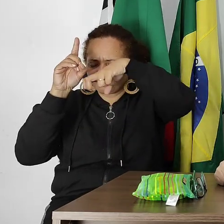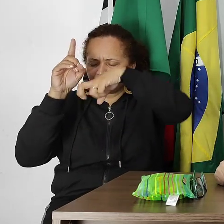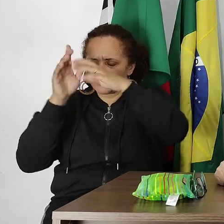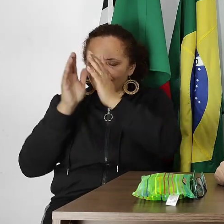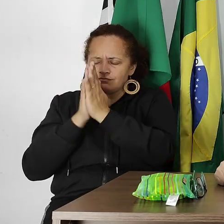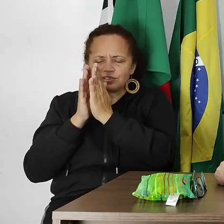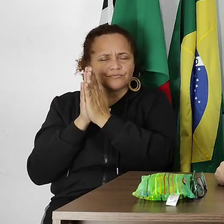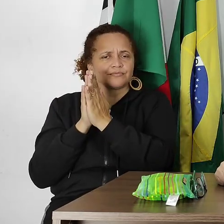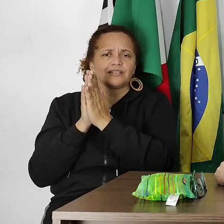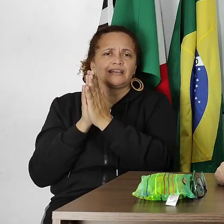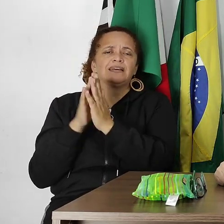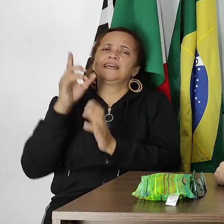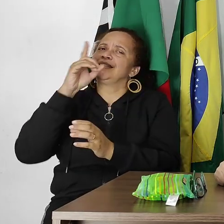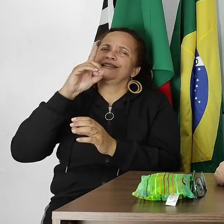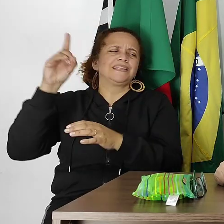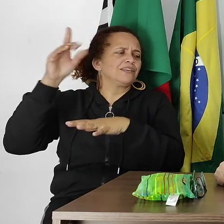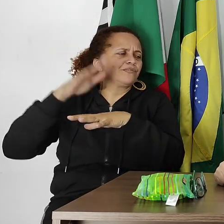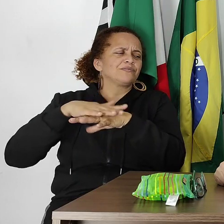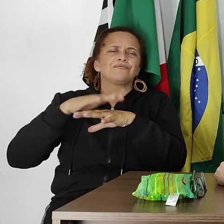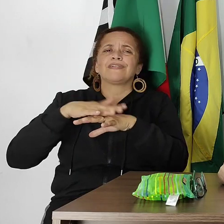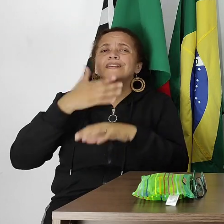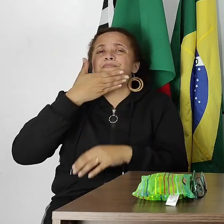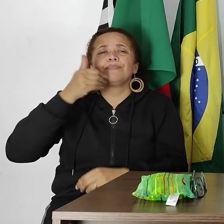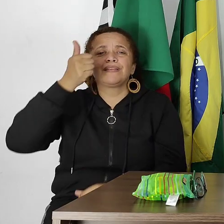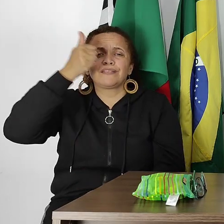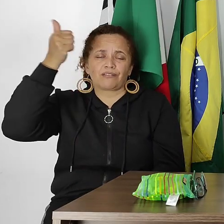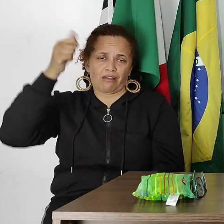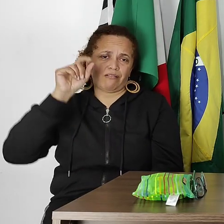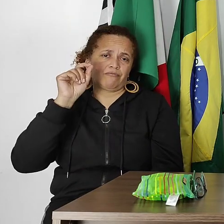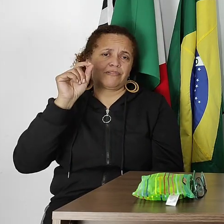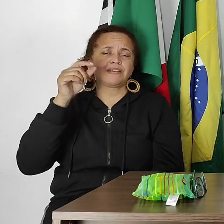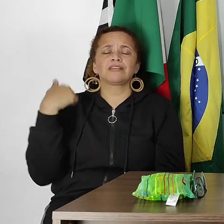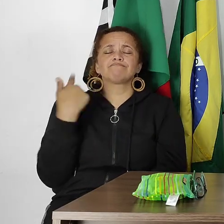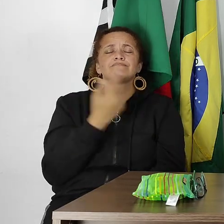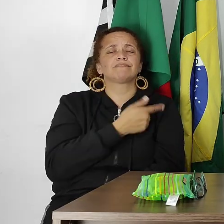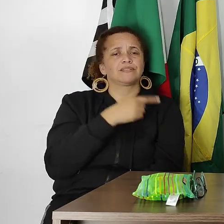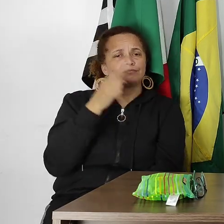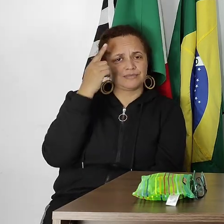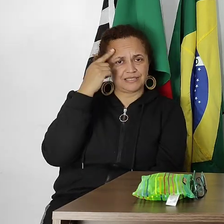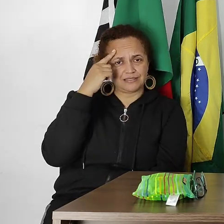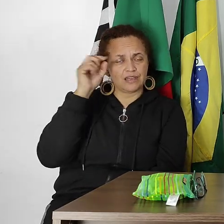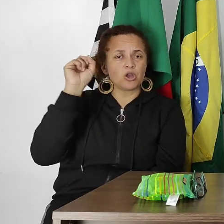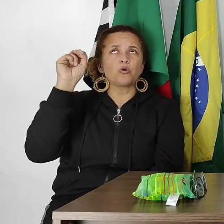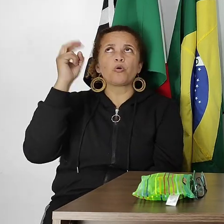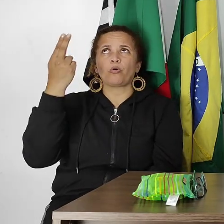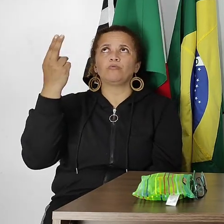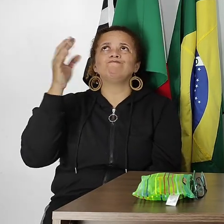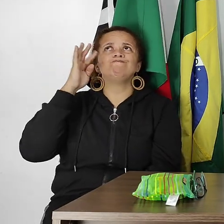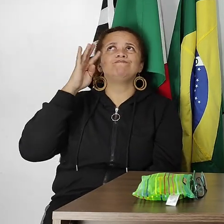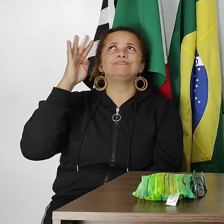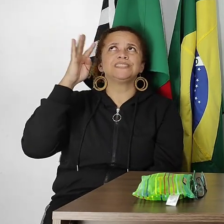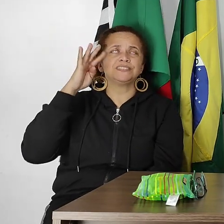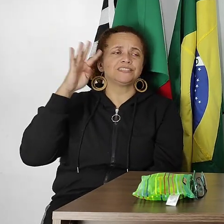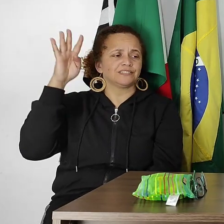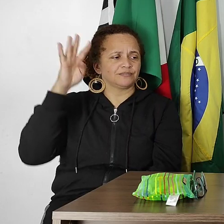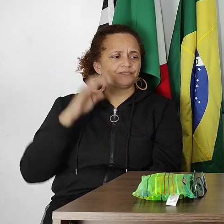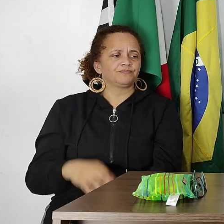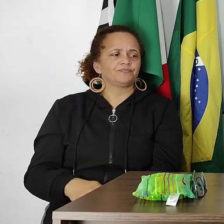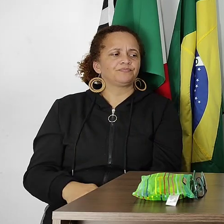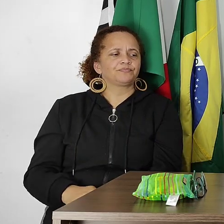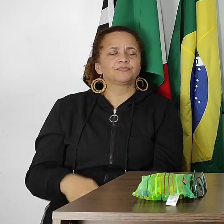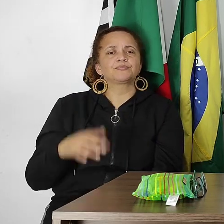gente pensa ou imagina, né? Aí ele falou assim para mim, ó. Ele quer que você busque